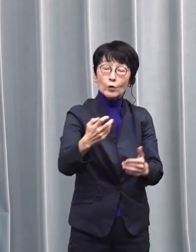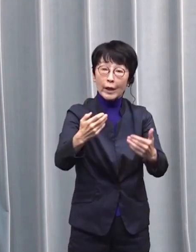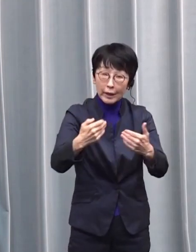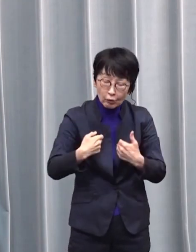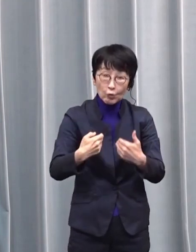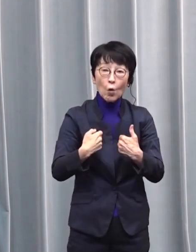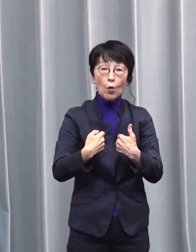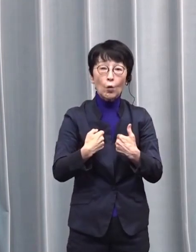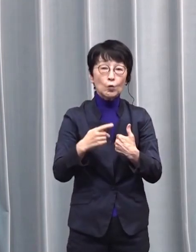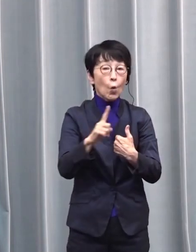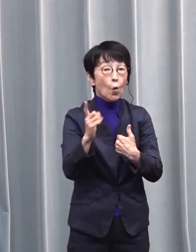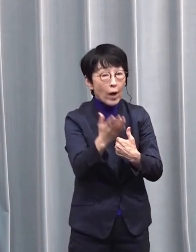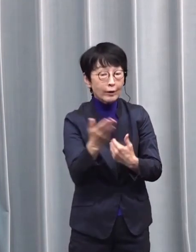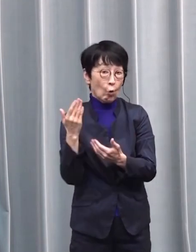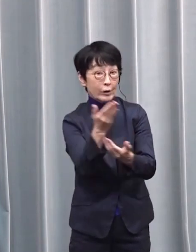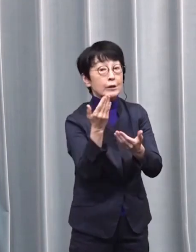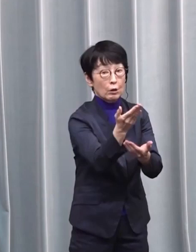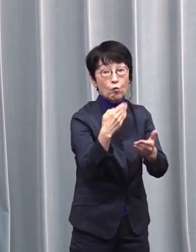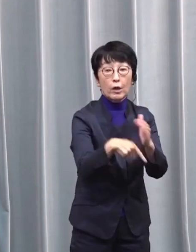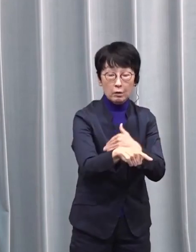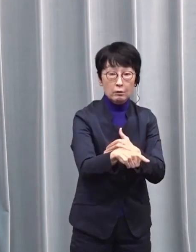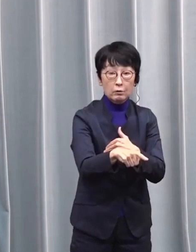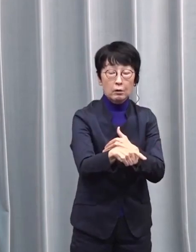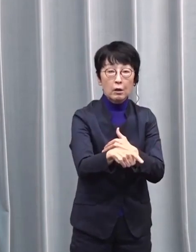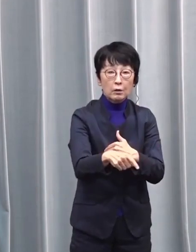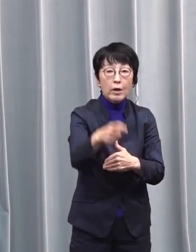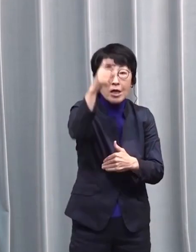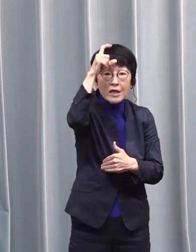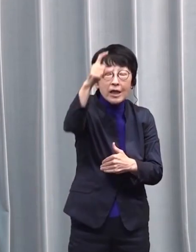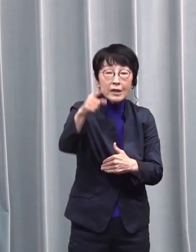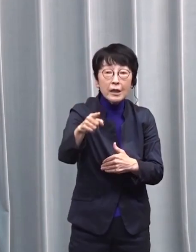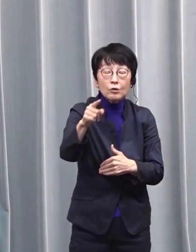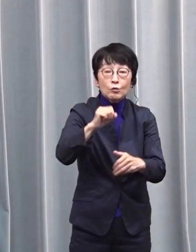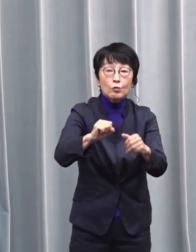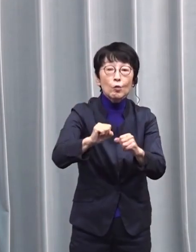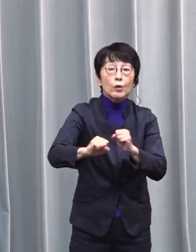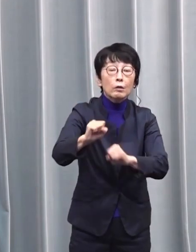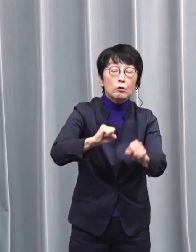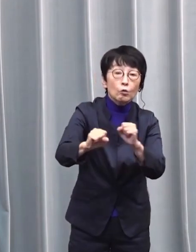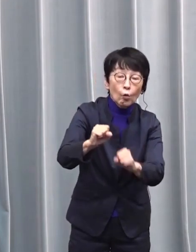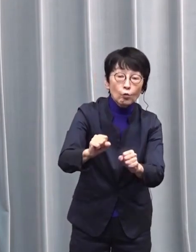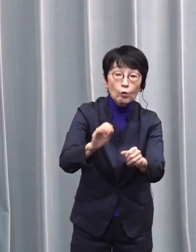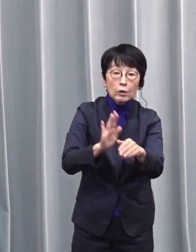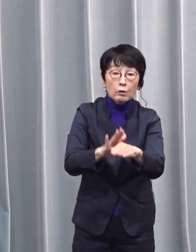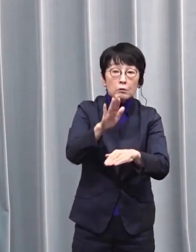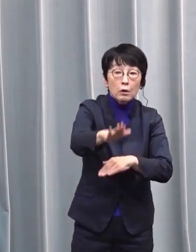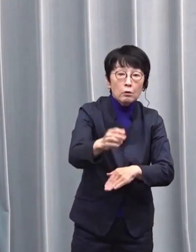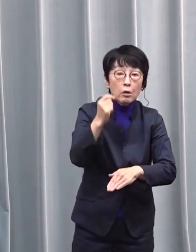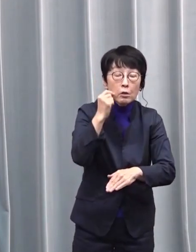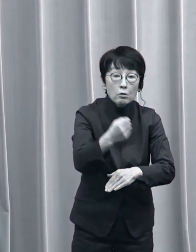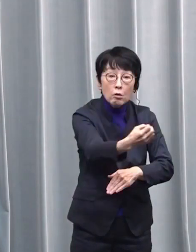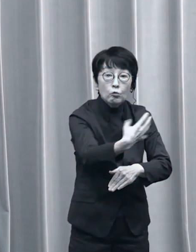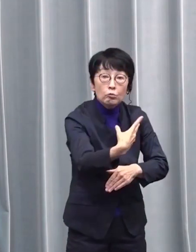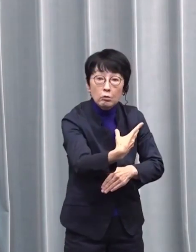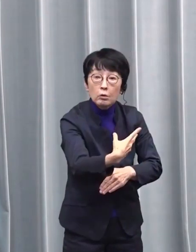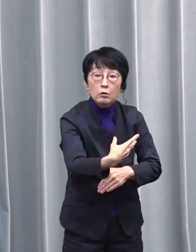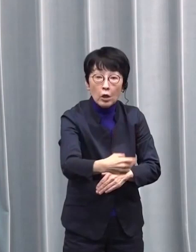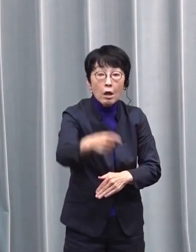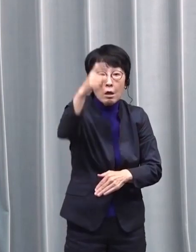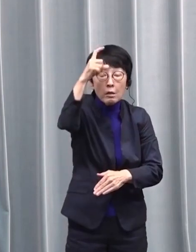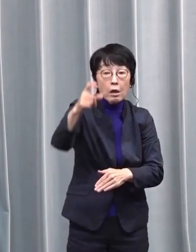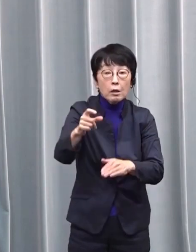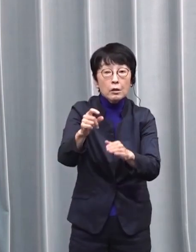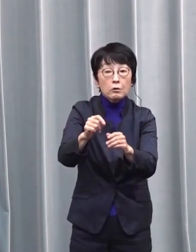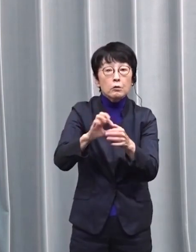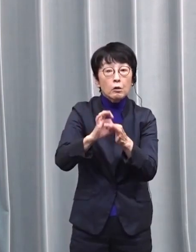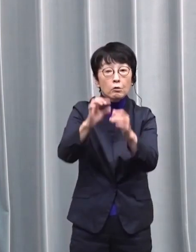に、警察に対して警察がやってることに口出しはできないということになれば、警察の問題点を指摘する人はじゃあ誰が